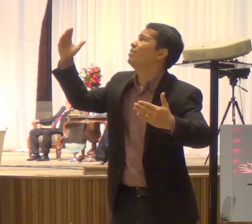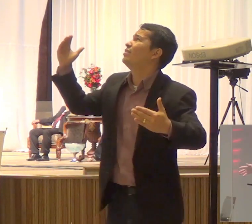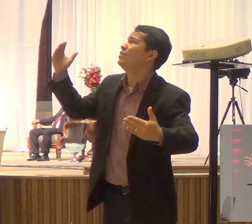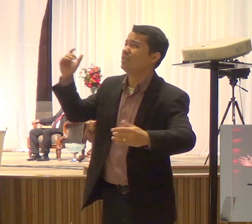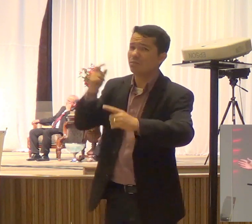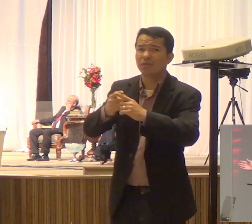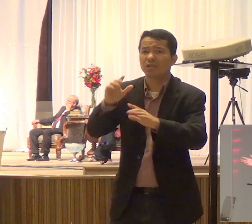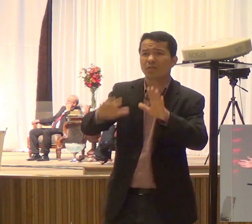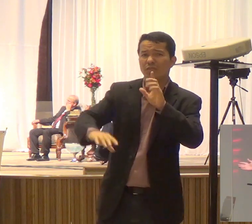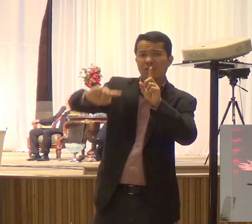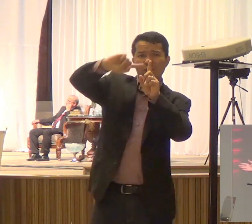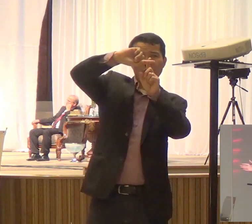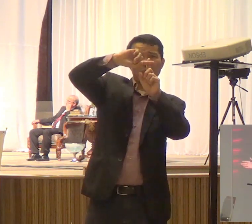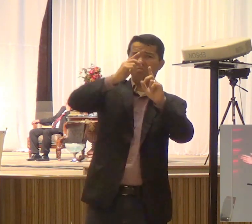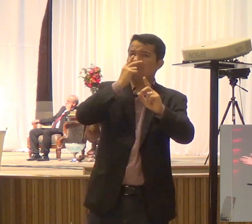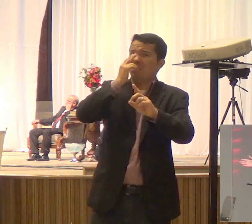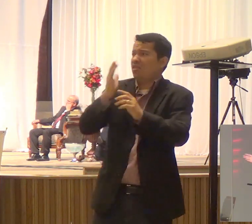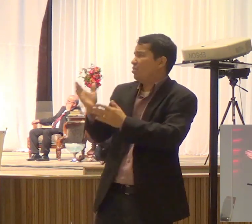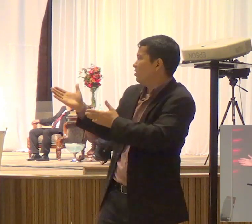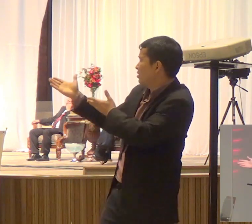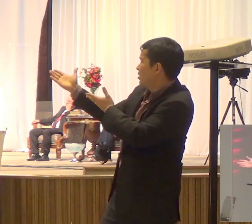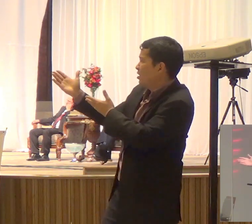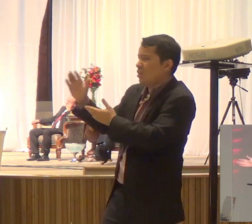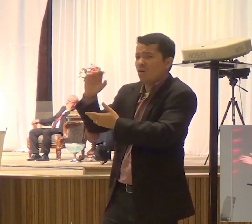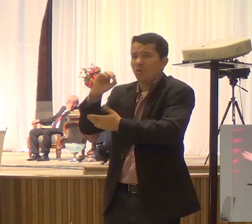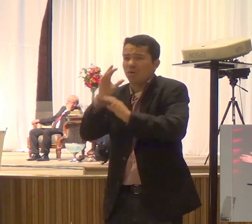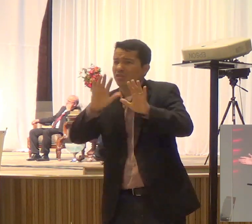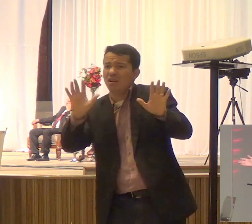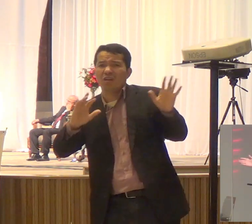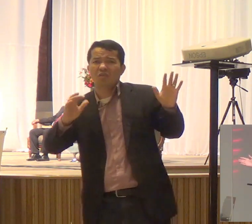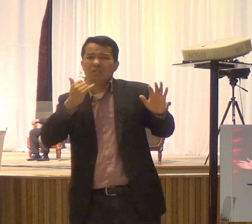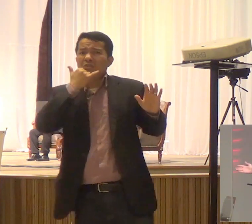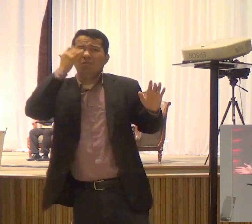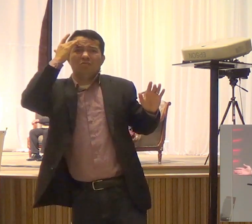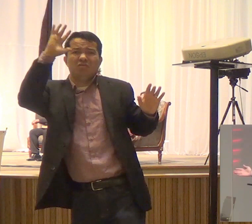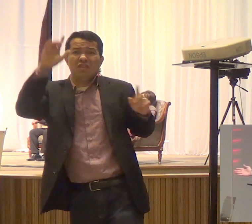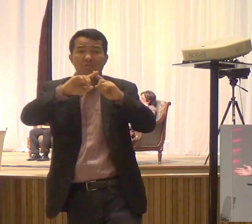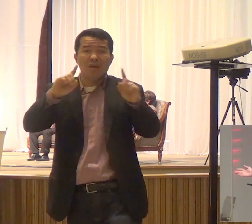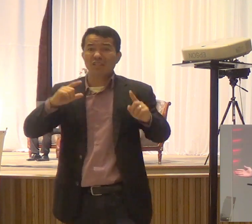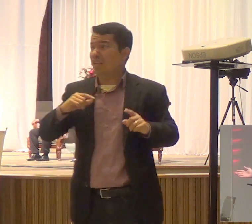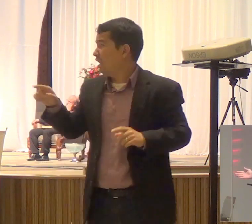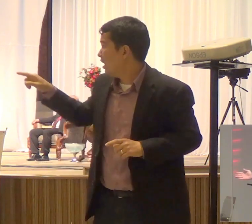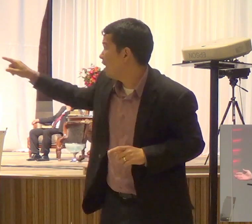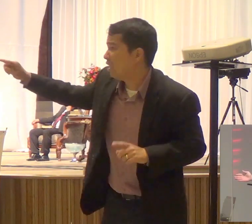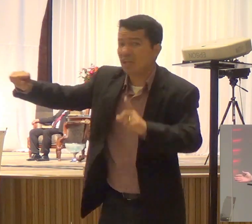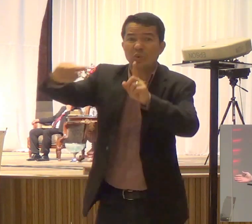com essa, ou talvez não, eu não sei, mas esse para nós é um símbolo daquilo que Jesus passou nessa cruz,